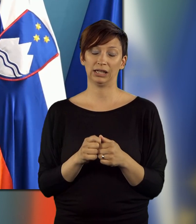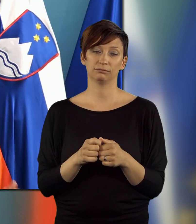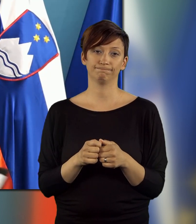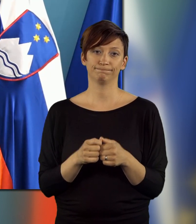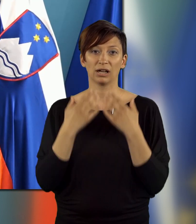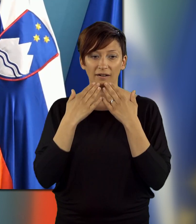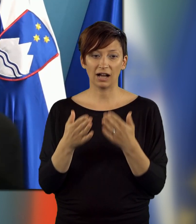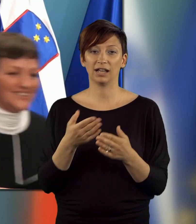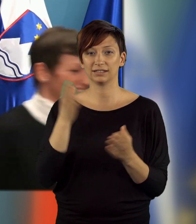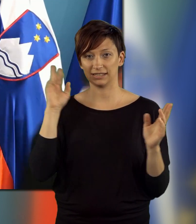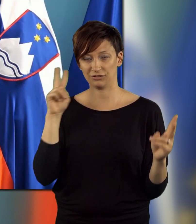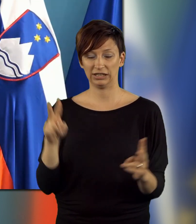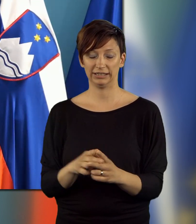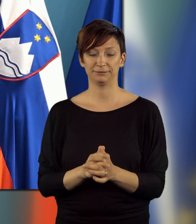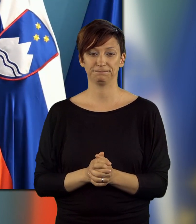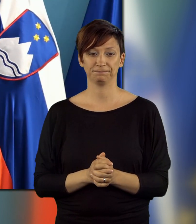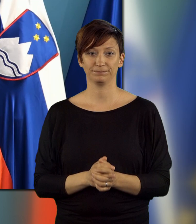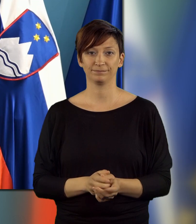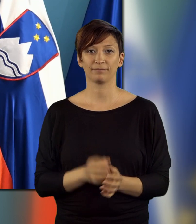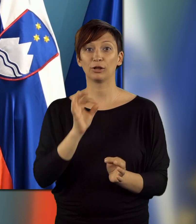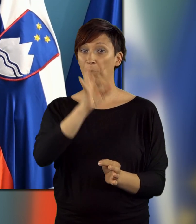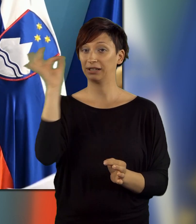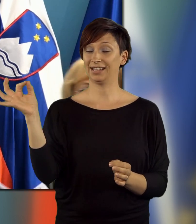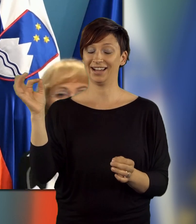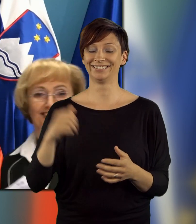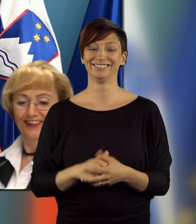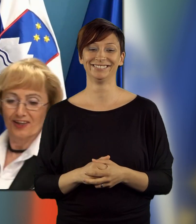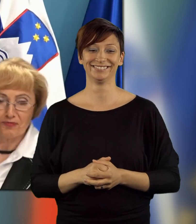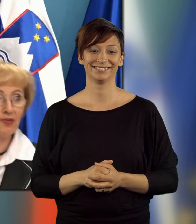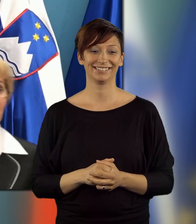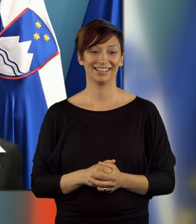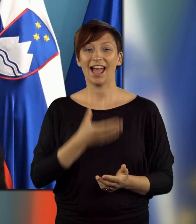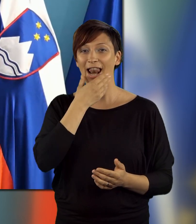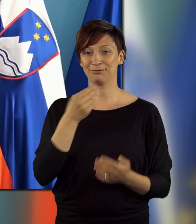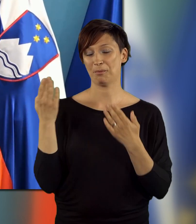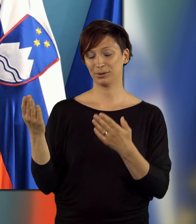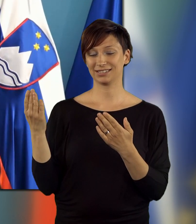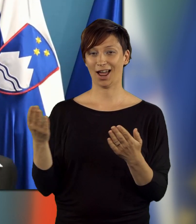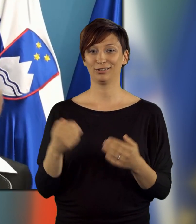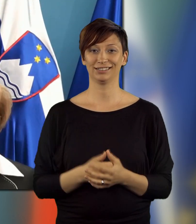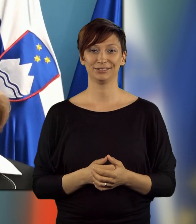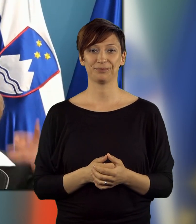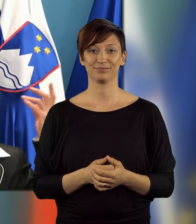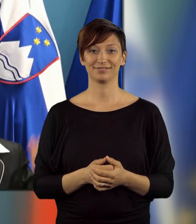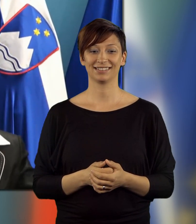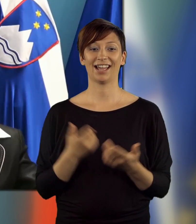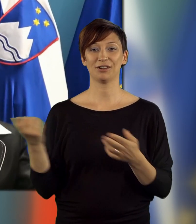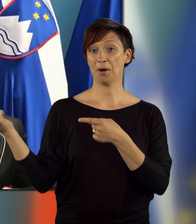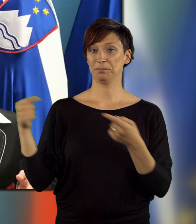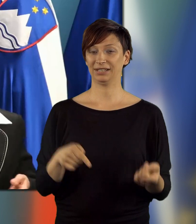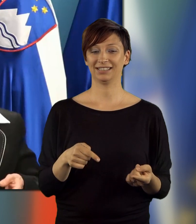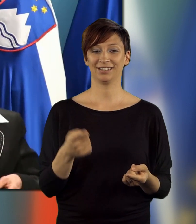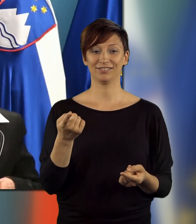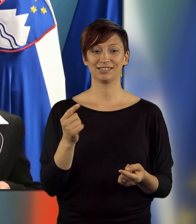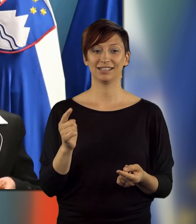Hvala. Hvala lepa. Nasvidenje. Dobar dan. Dobar dan. Lepo pozdravljeni. Evo,